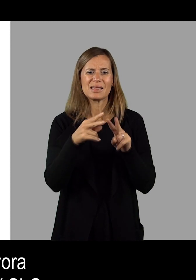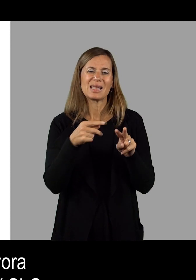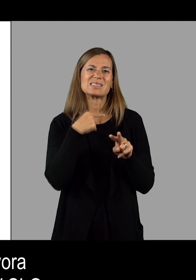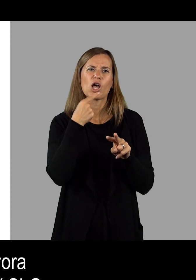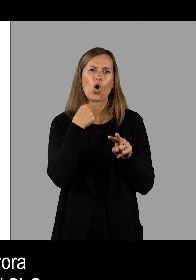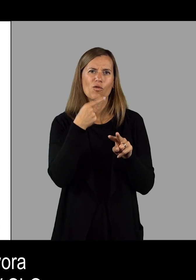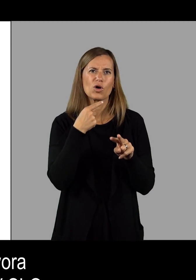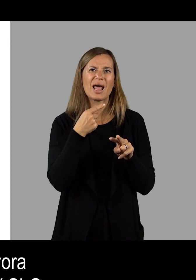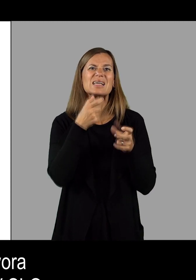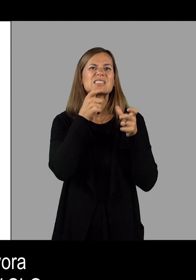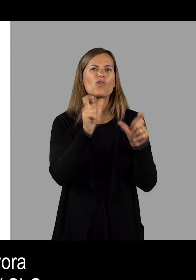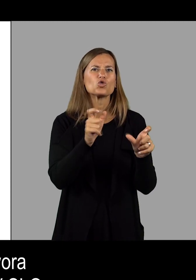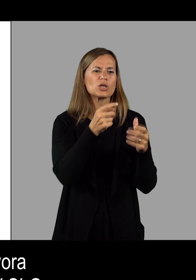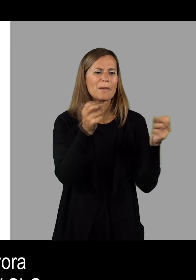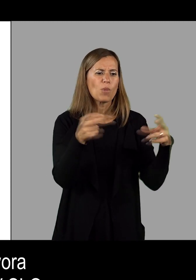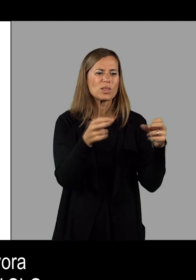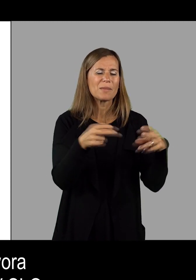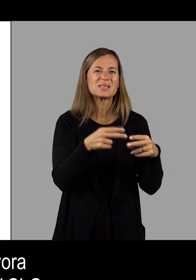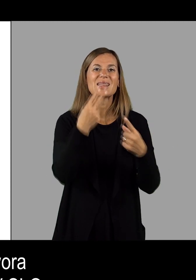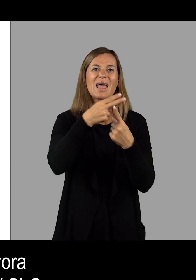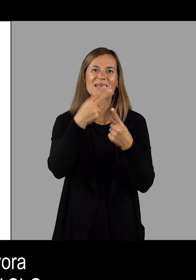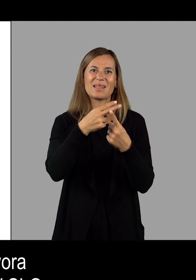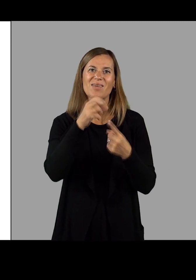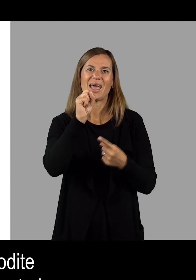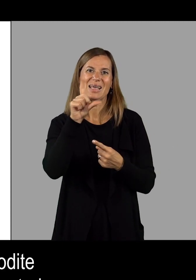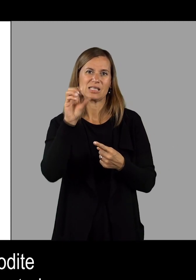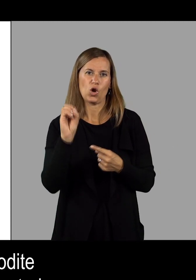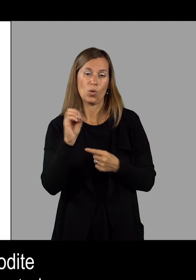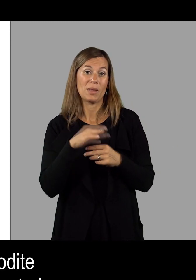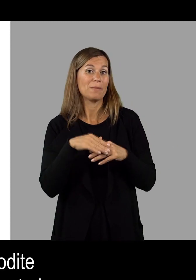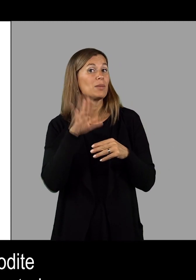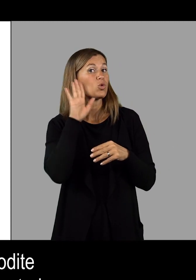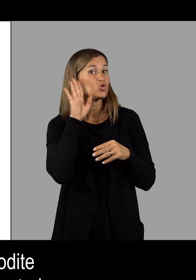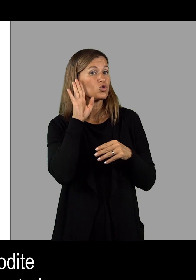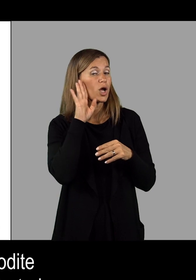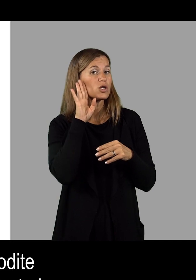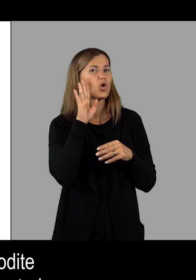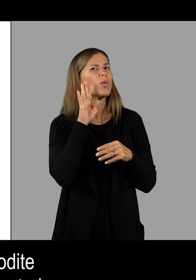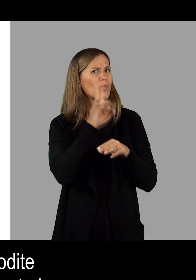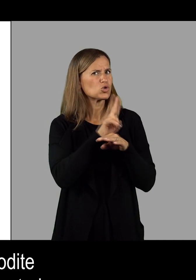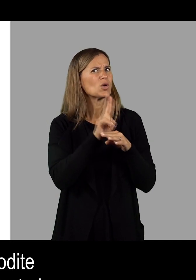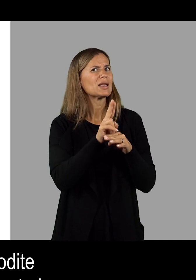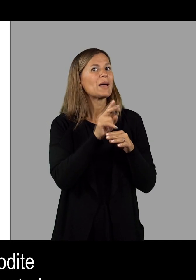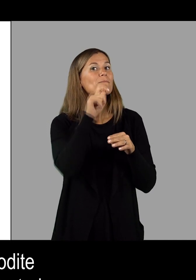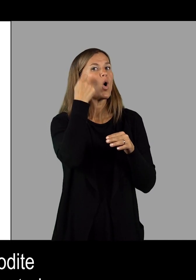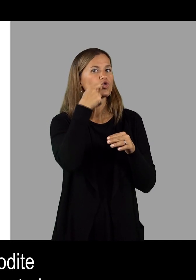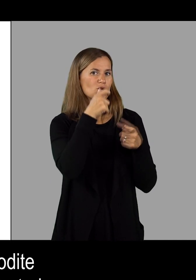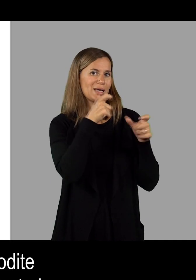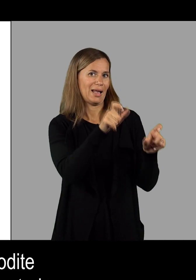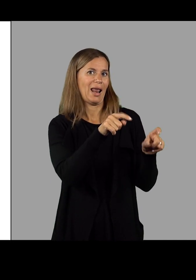v zvočne podnapise na RTV SLO. Pri poslušanju posnetka bodite pozorni na moški